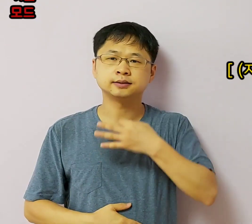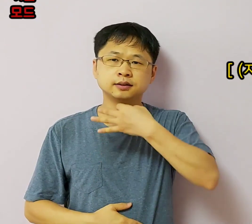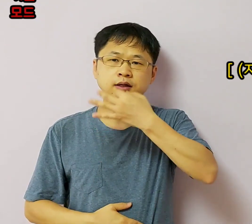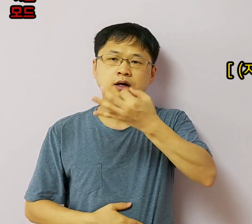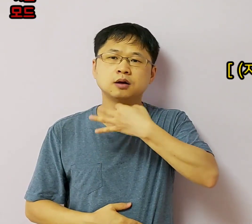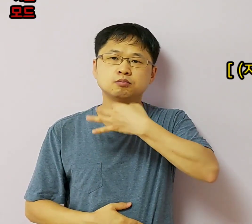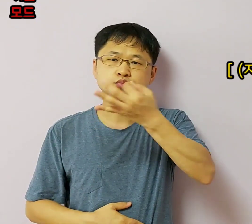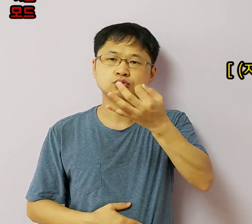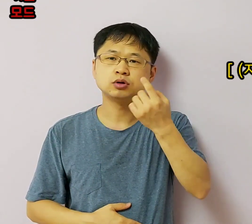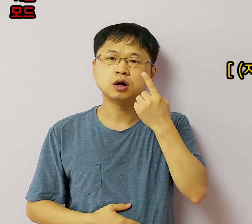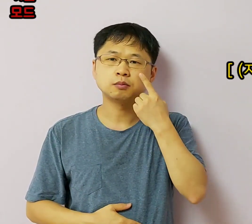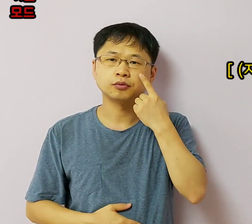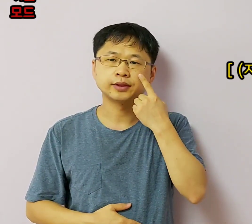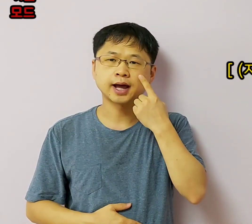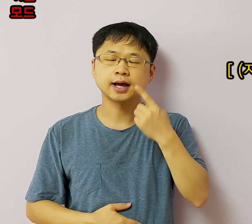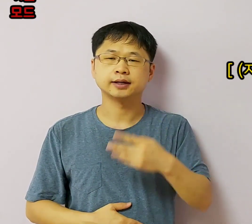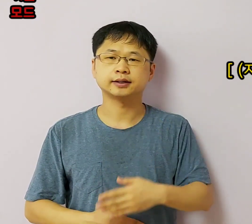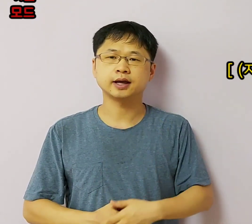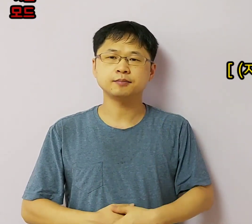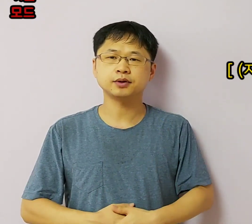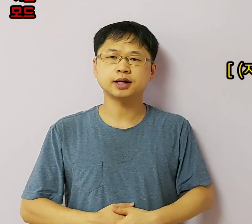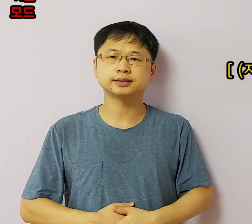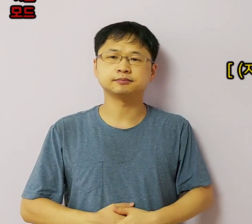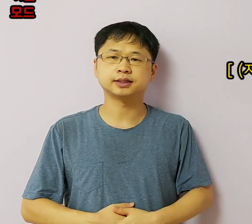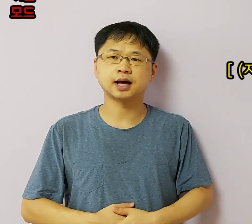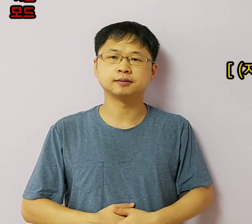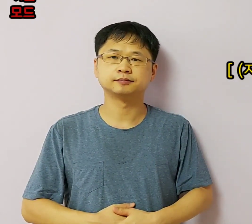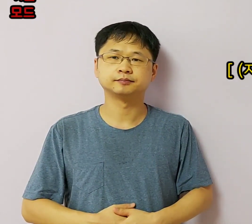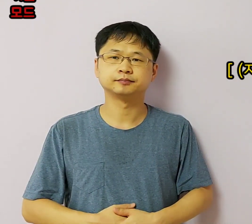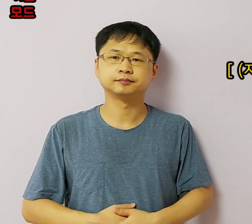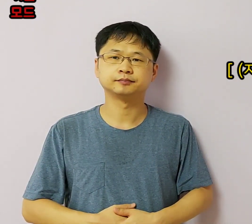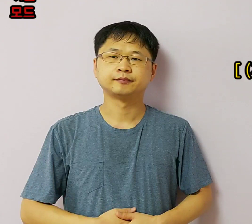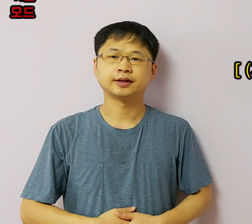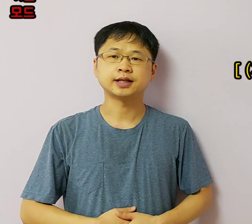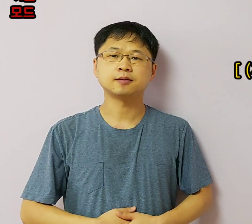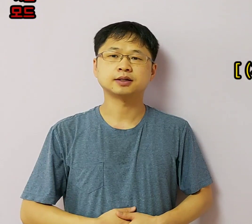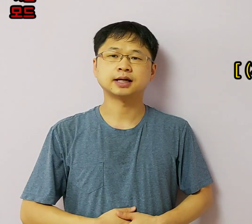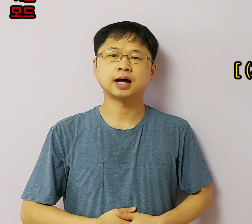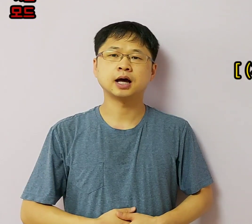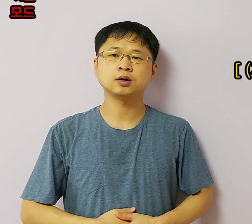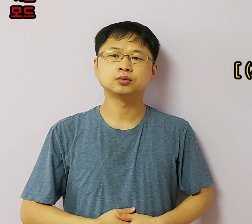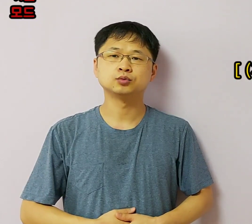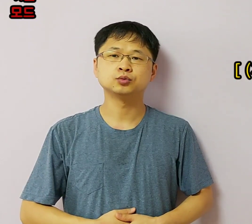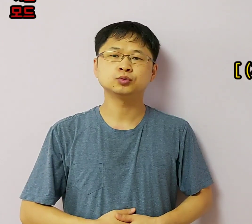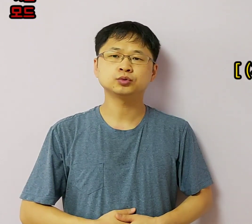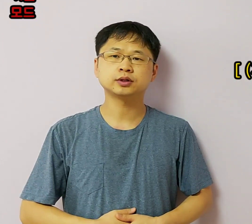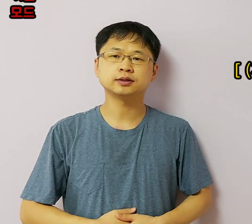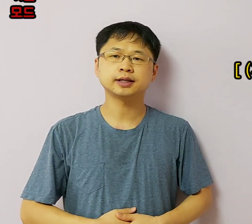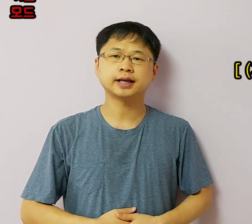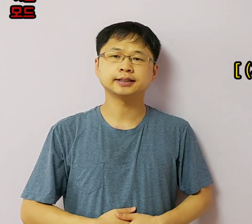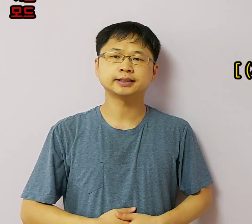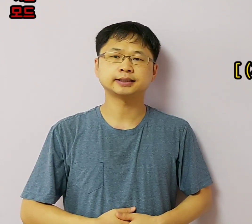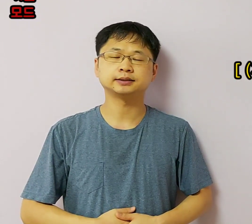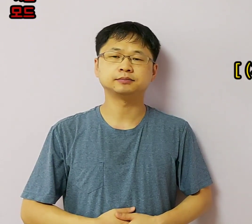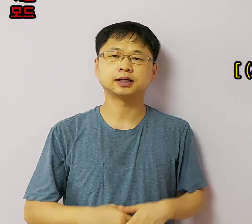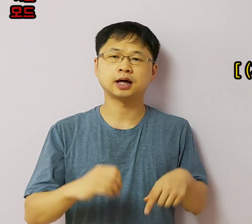나를 불러본다 이렇게 표현하였습니다. 네, 다음 가사 떠난 나는